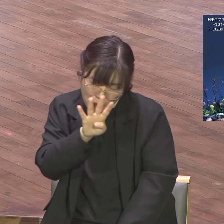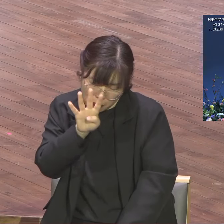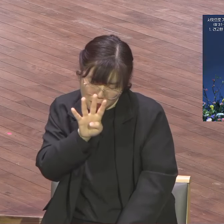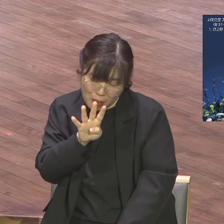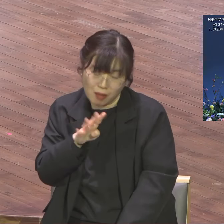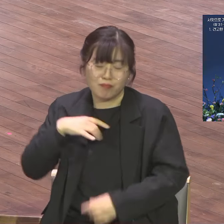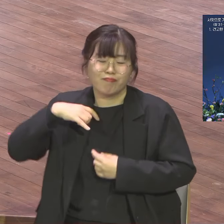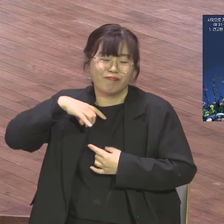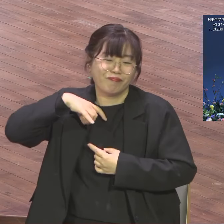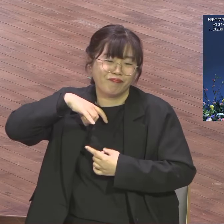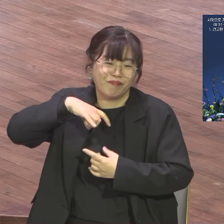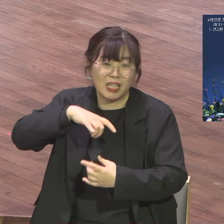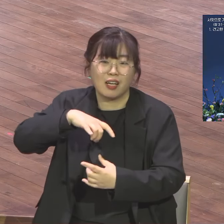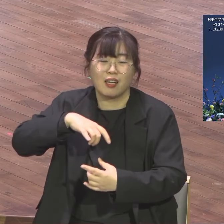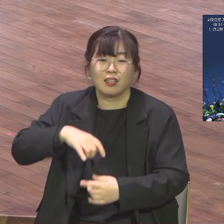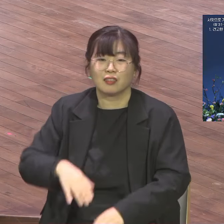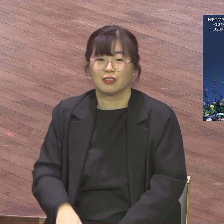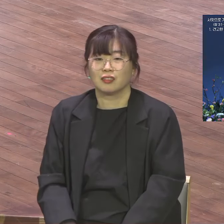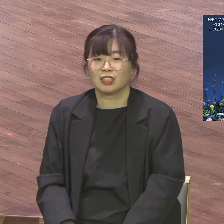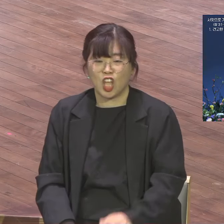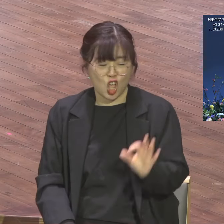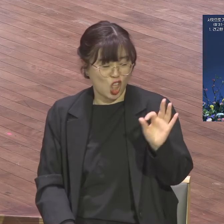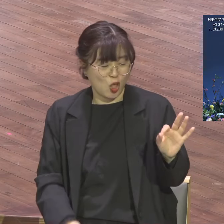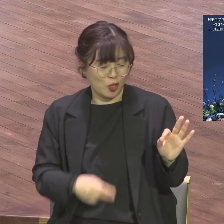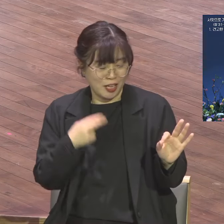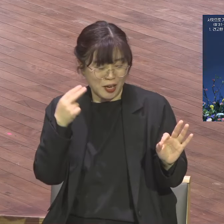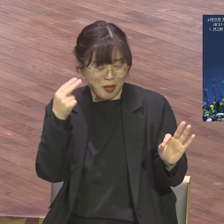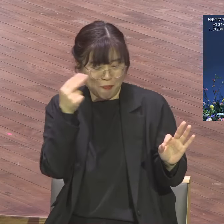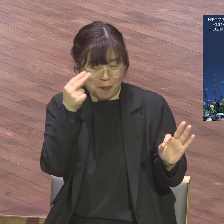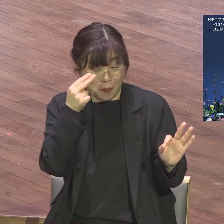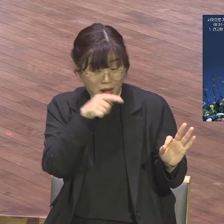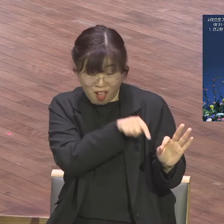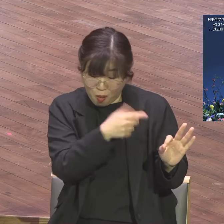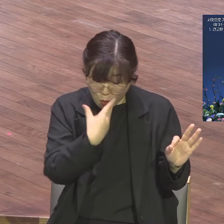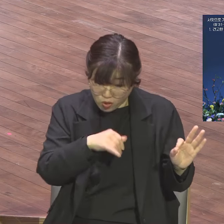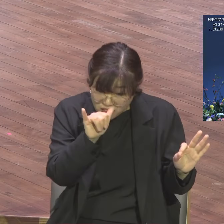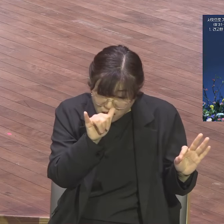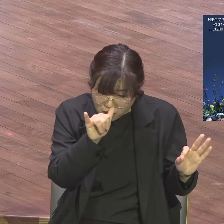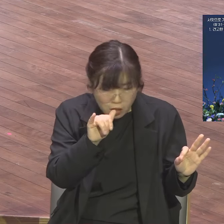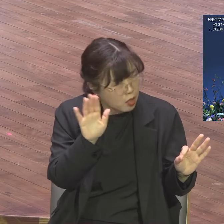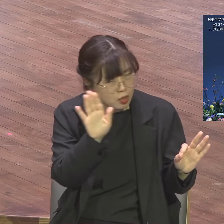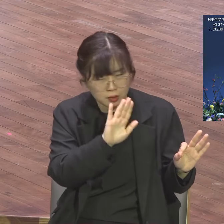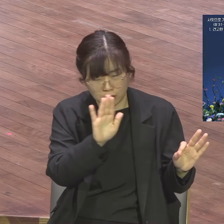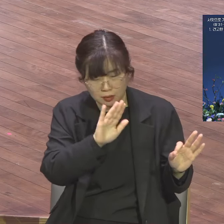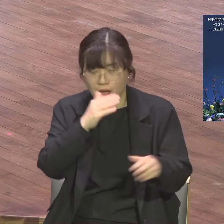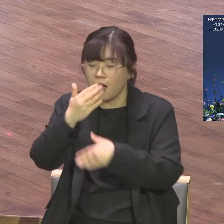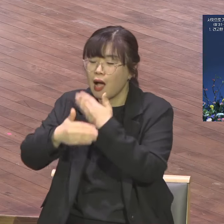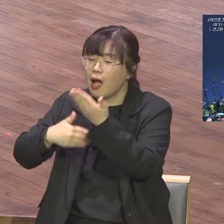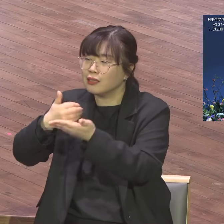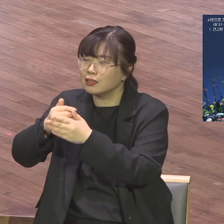생각하지. 말씀. 복 있는 사람은 말씀 묵상.